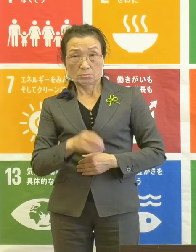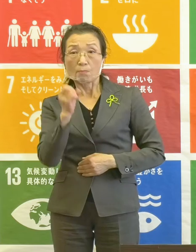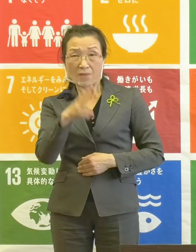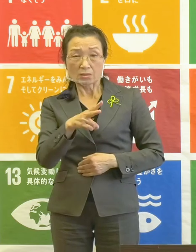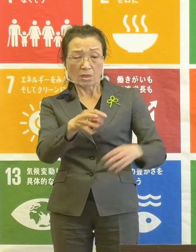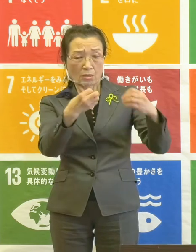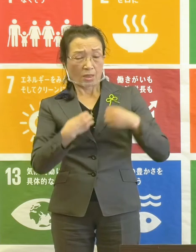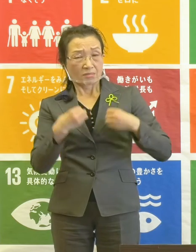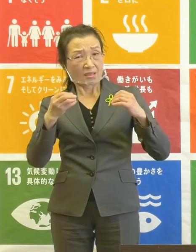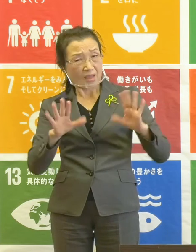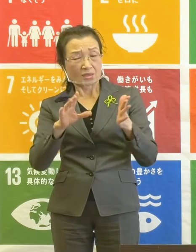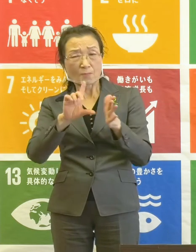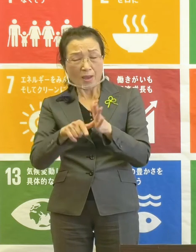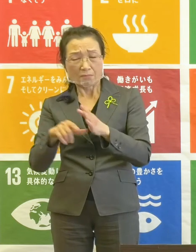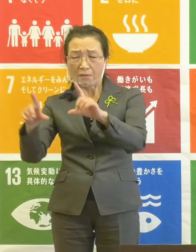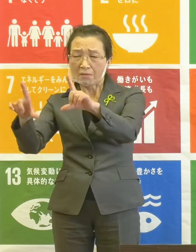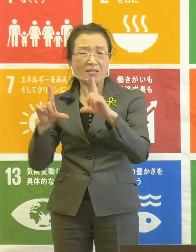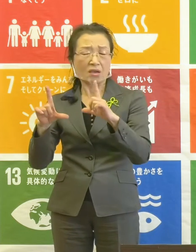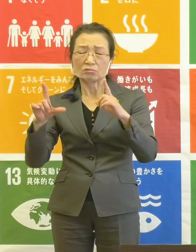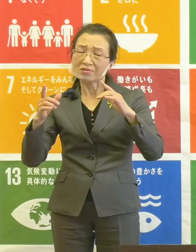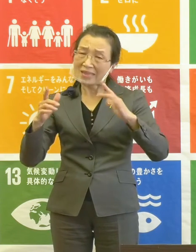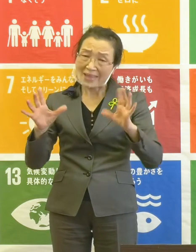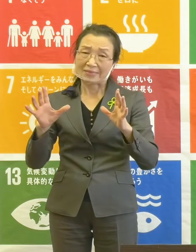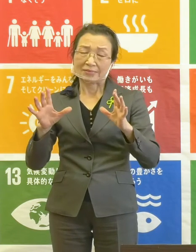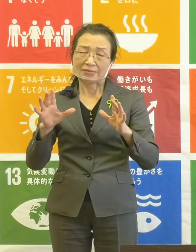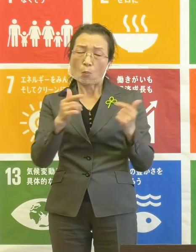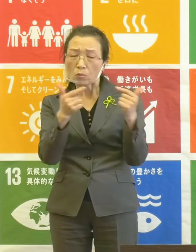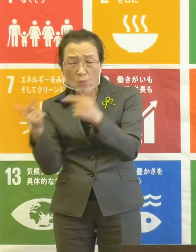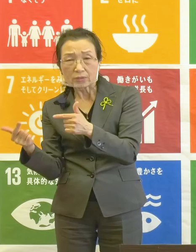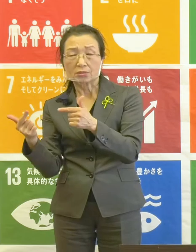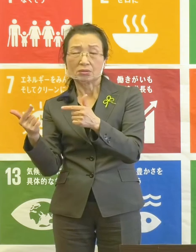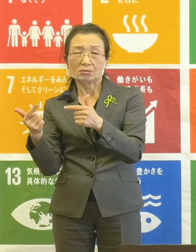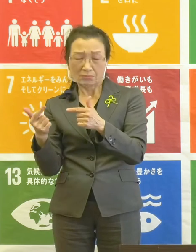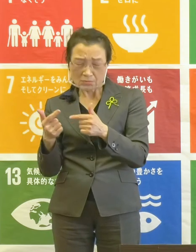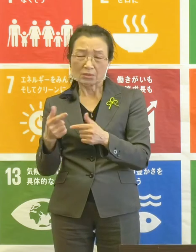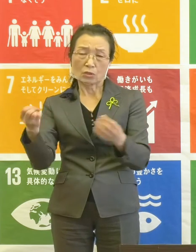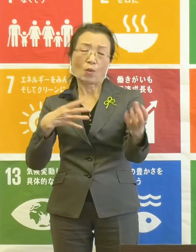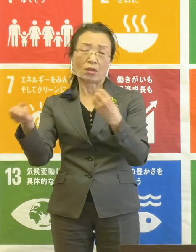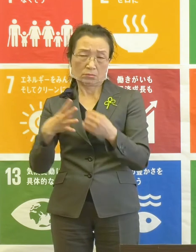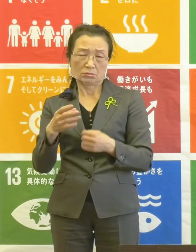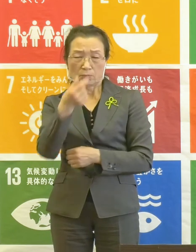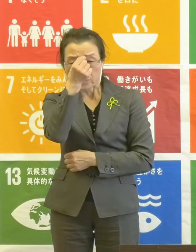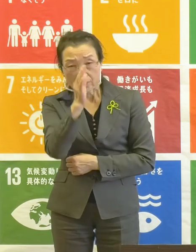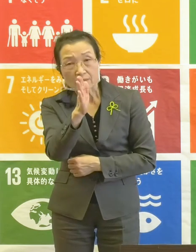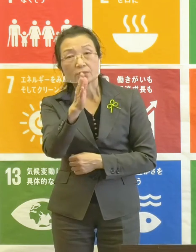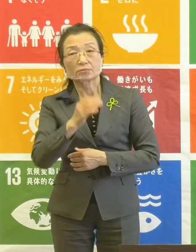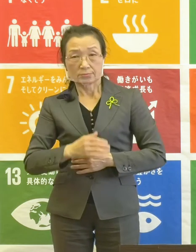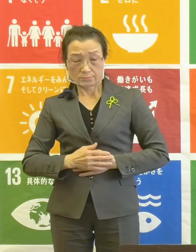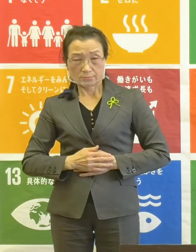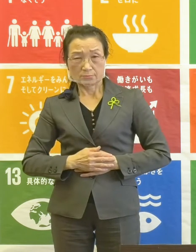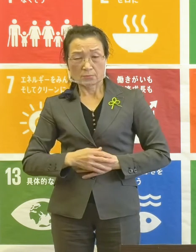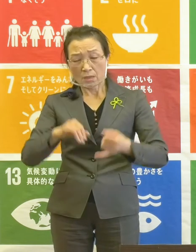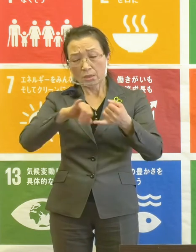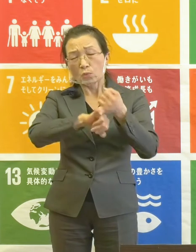陰性の場合の連絡が一部遅れております。誠に申し訳ありません。予